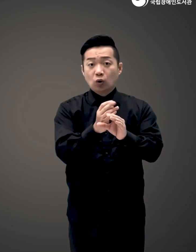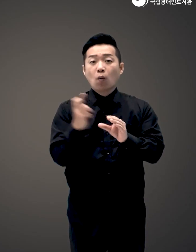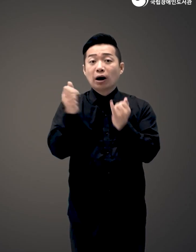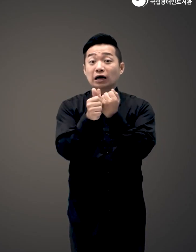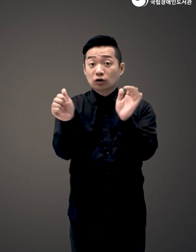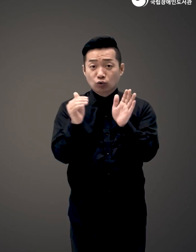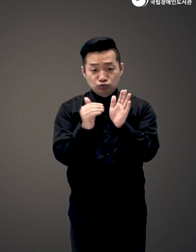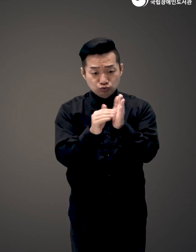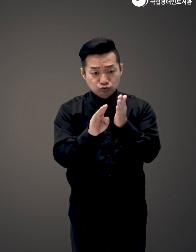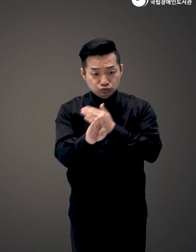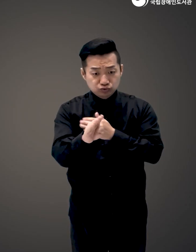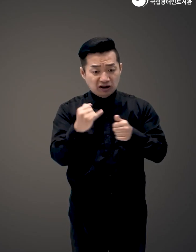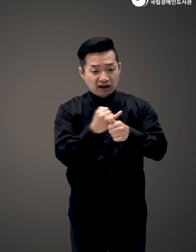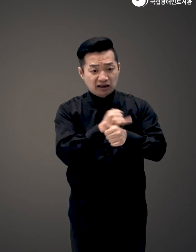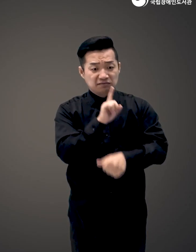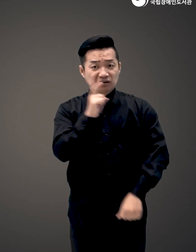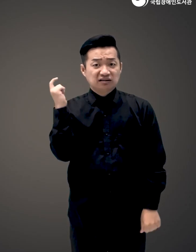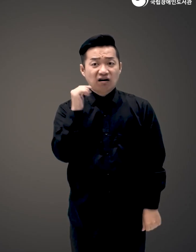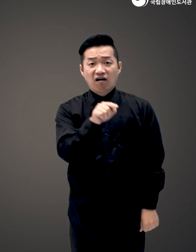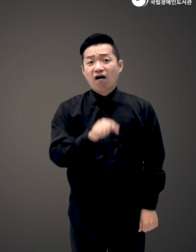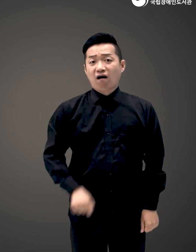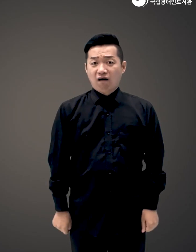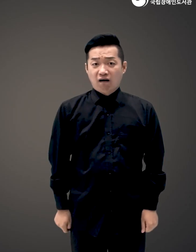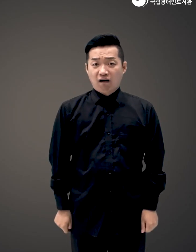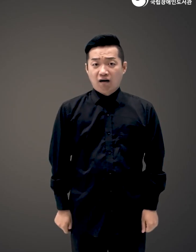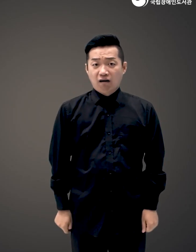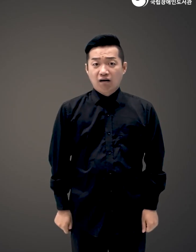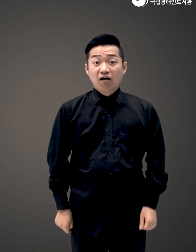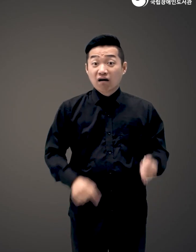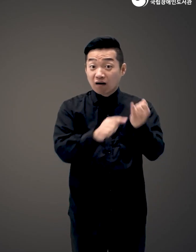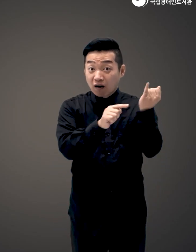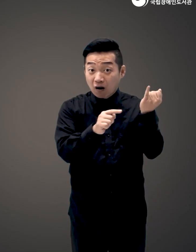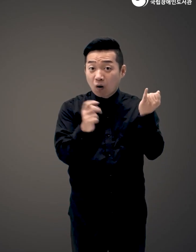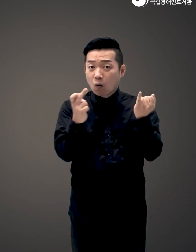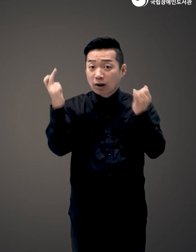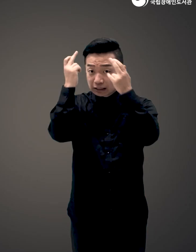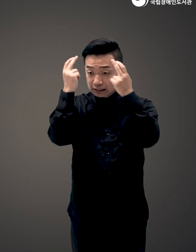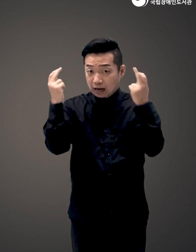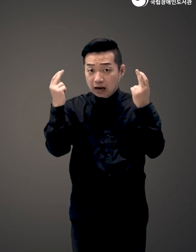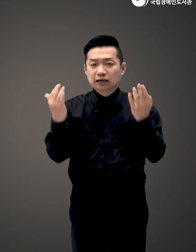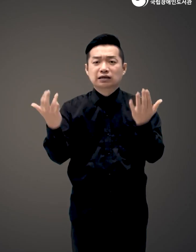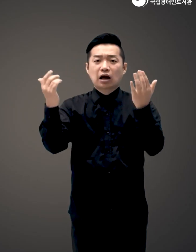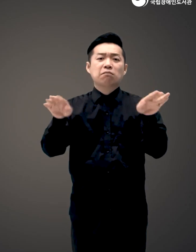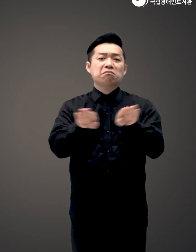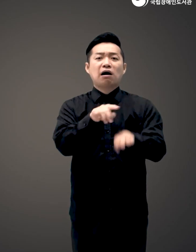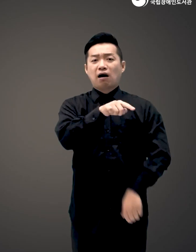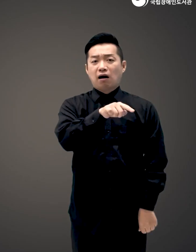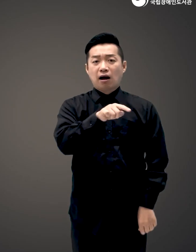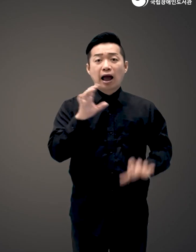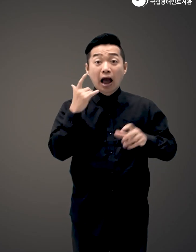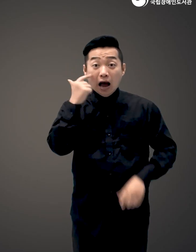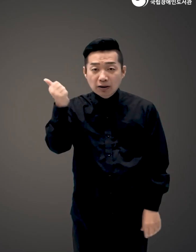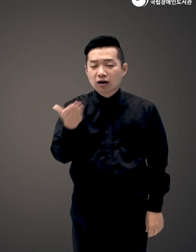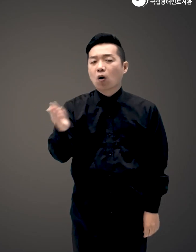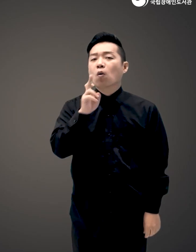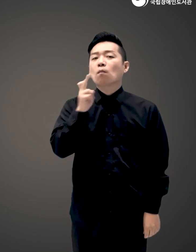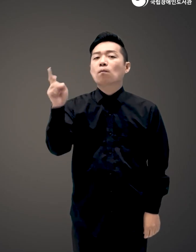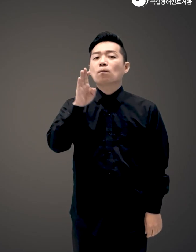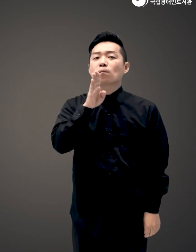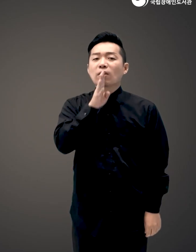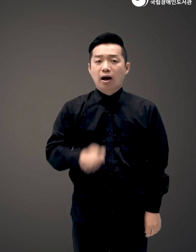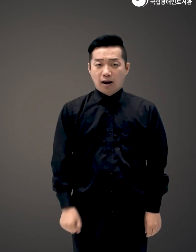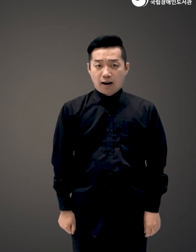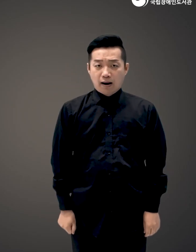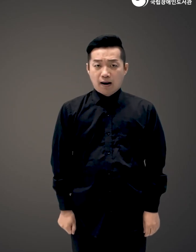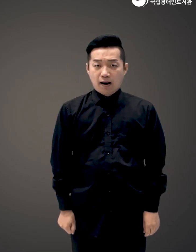임신했다고. 오빠랑 이혼하고 바로 새 남친도 사귀었으면서 이 사람 오빠 장례식도 안 왔었다고. 애 아빠는 너희